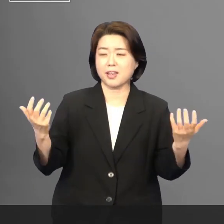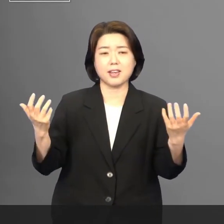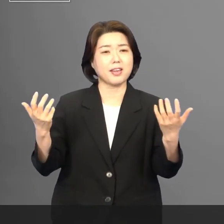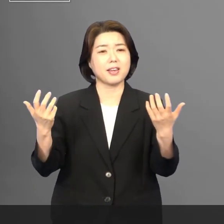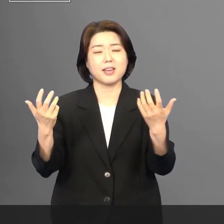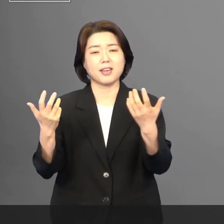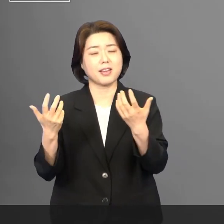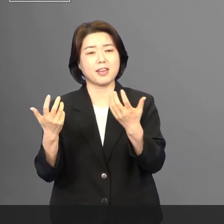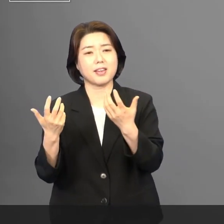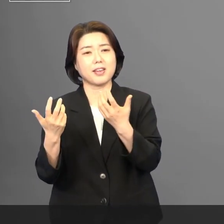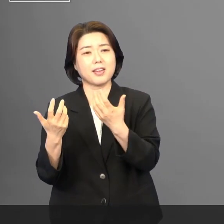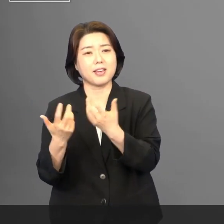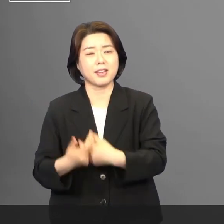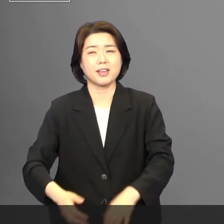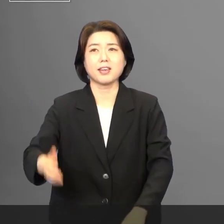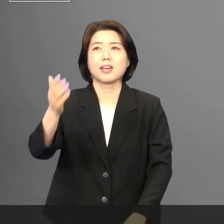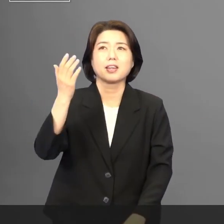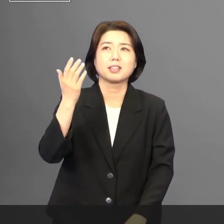간곡하게